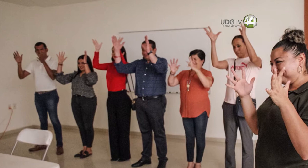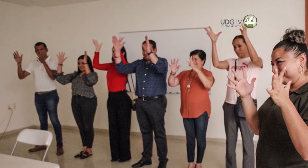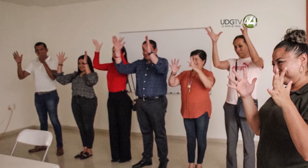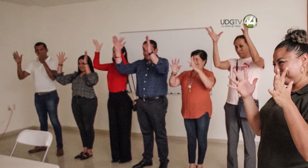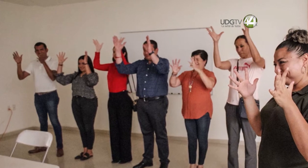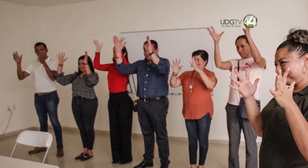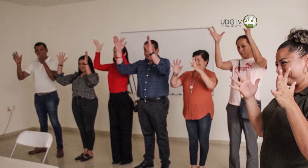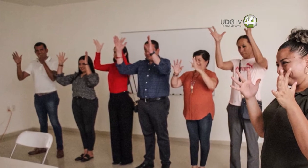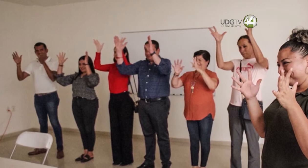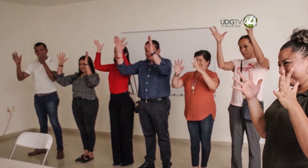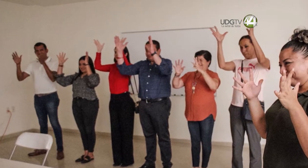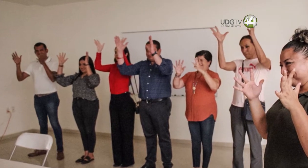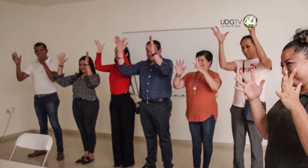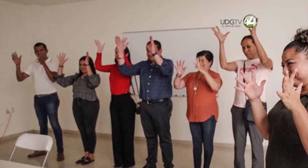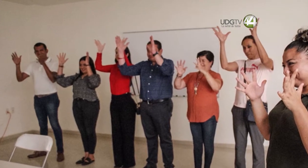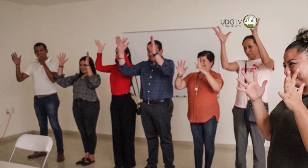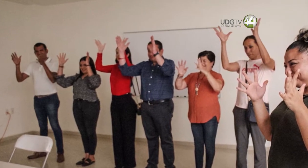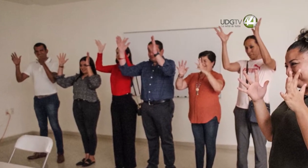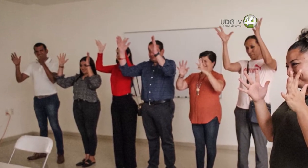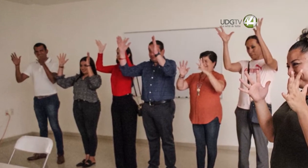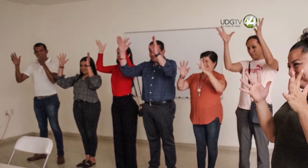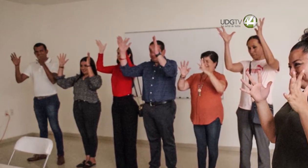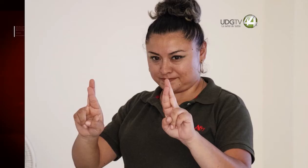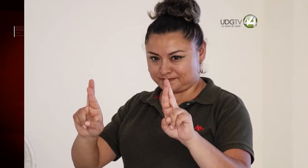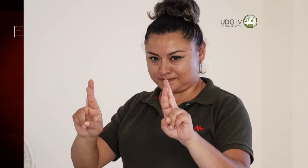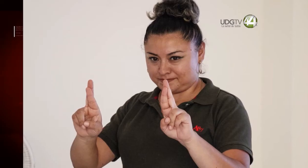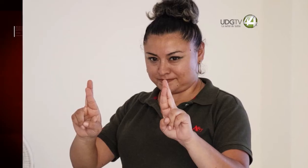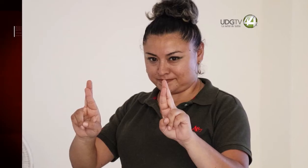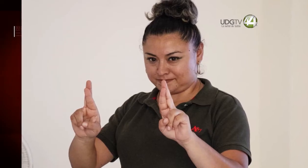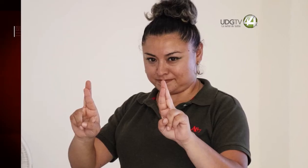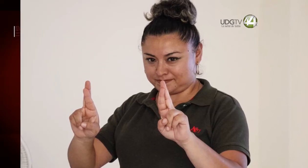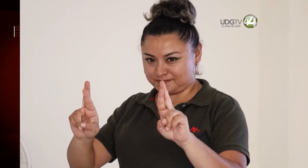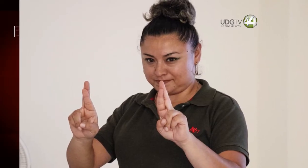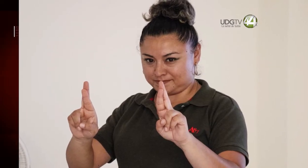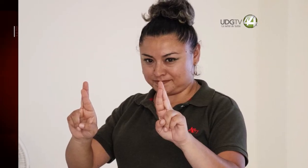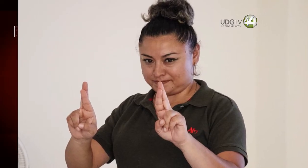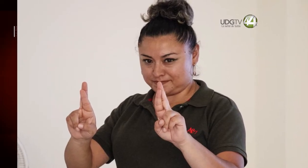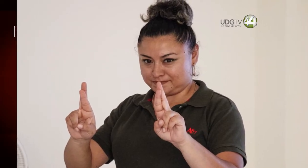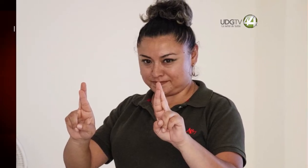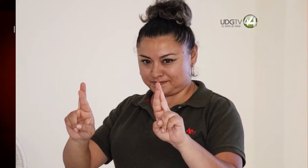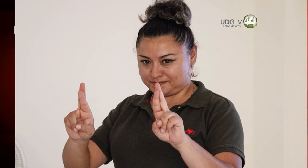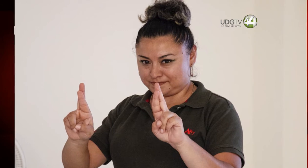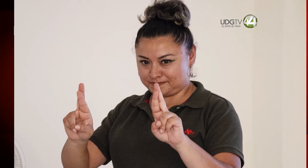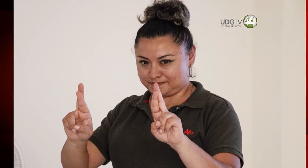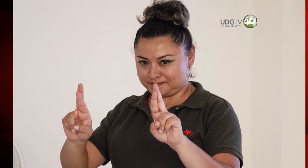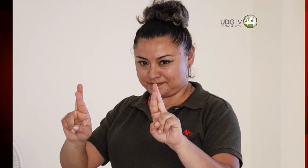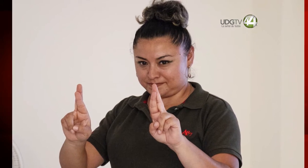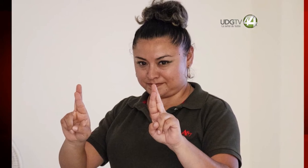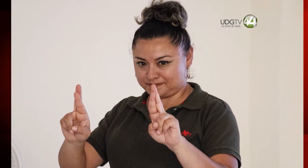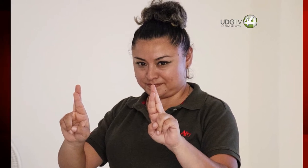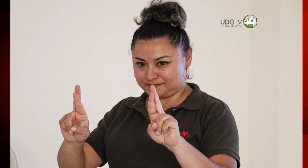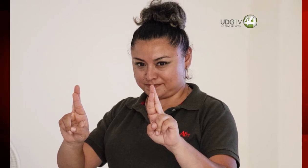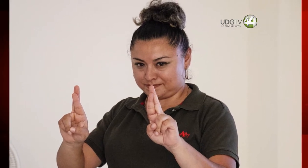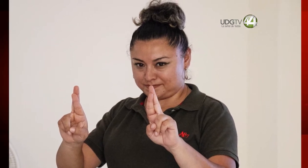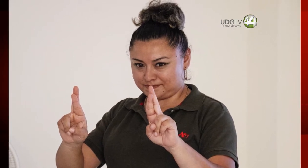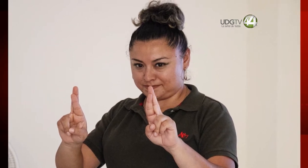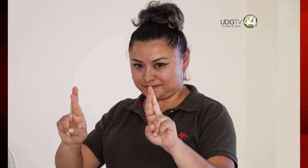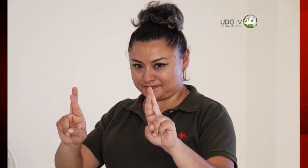el propósito de detectar las principales necesidades de las y los autlenses y en el que fueron identificadas al menos 74